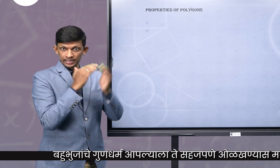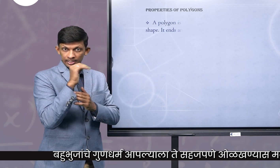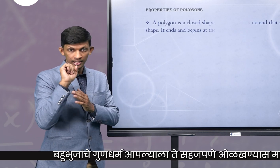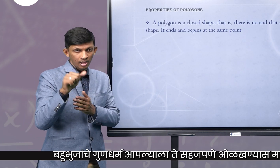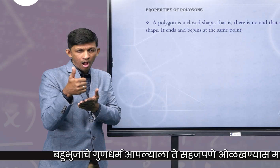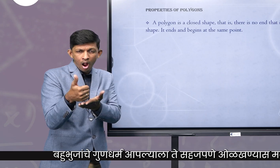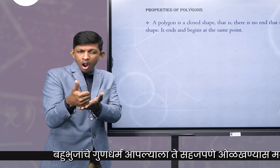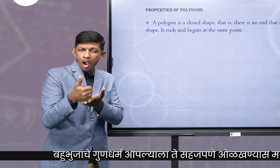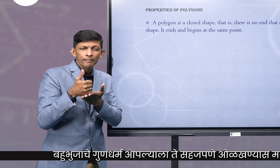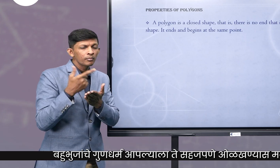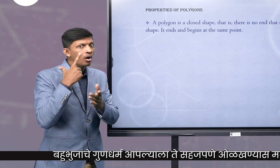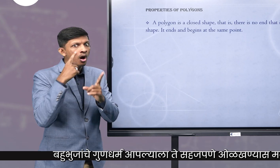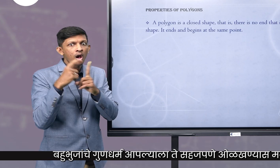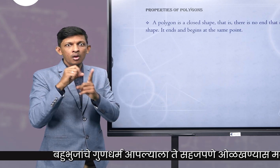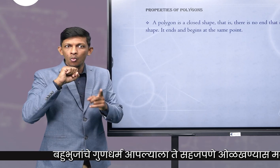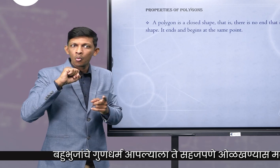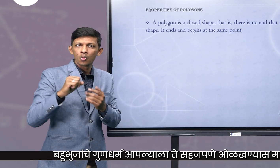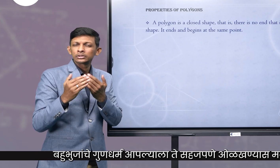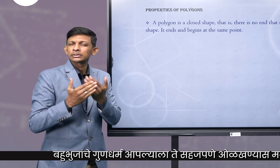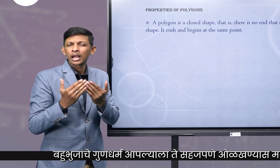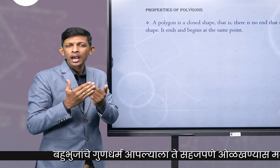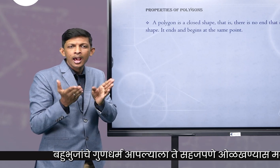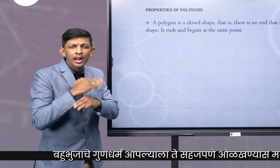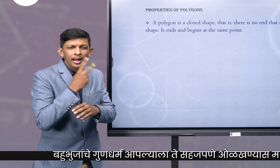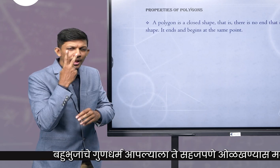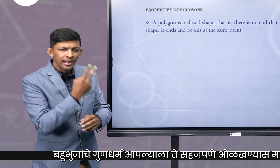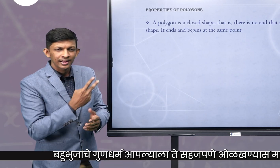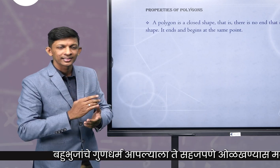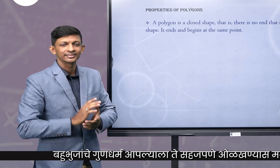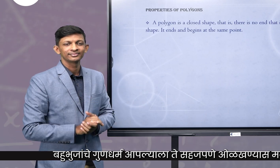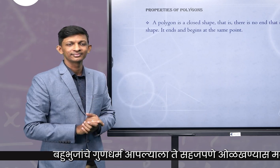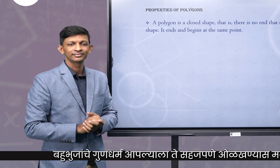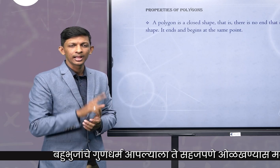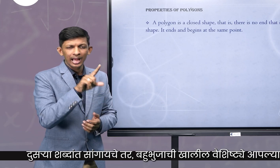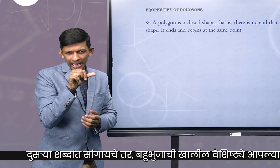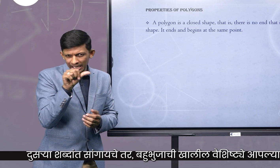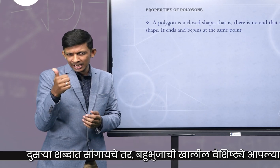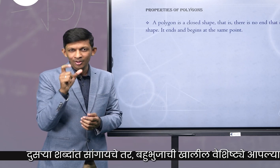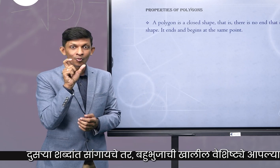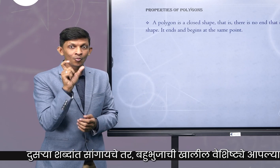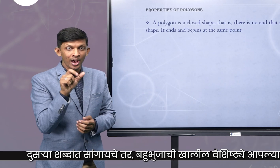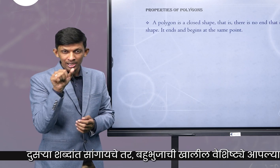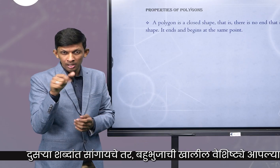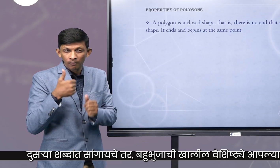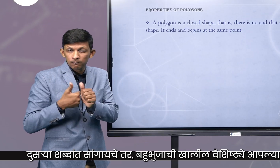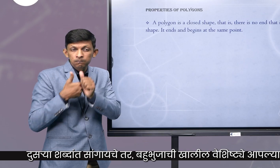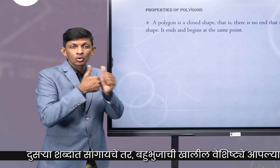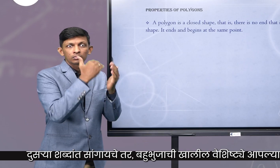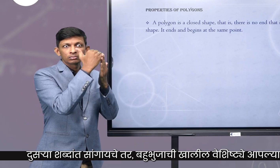बहुभुजांचे गुणधर्म आपल्याला ते सहजपणे ओळखण्यास मदत करतात. दुसऱ्या शब्दात सांगायचे तर